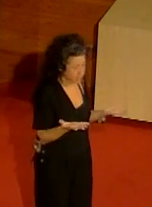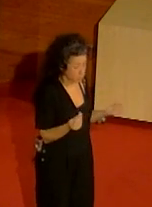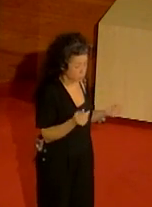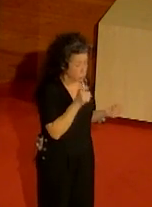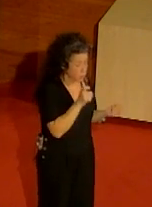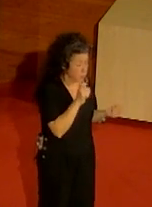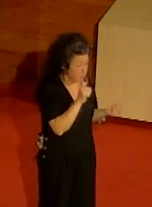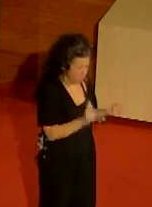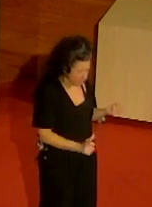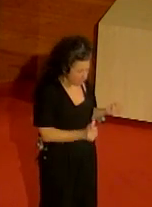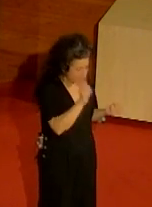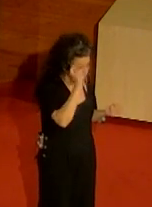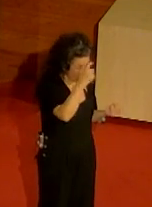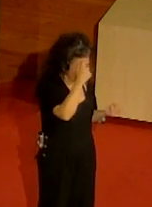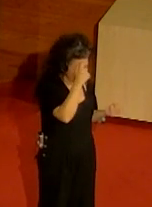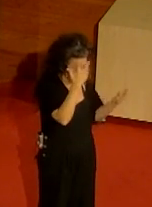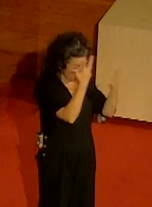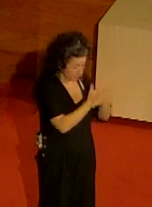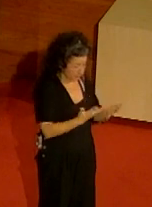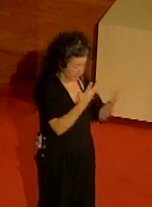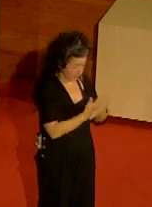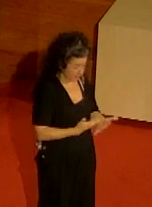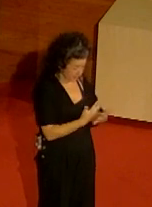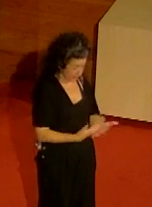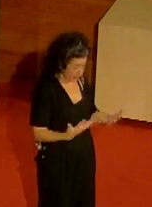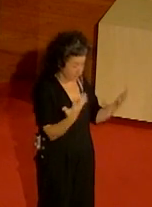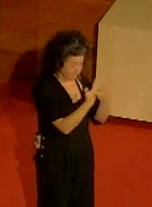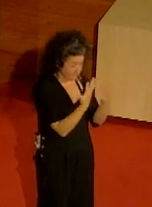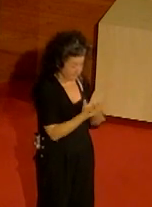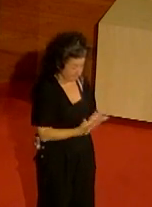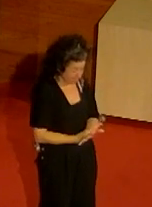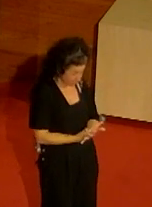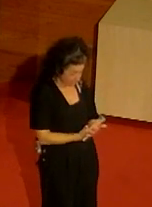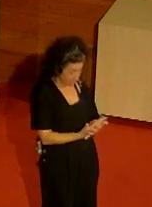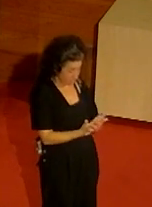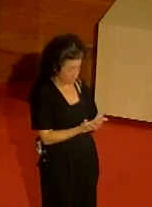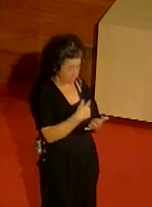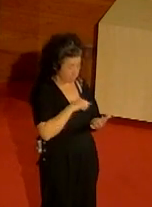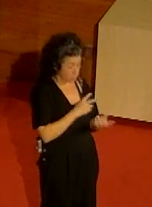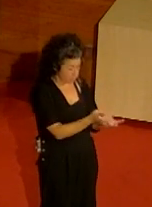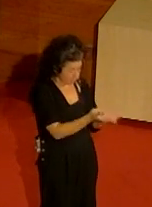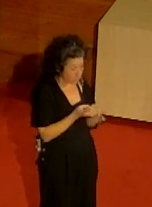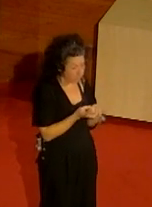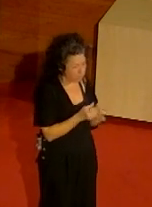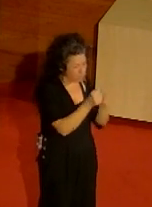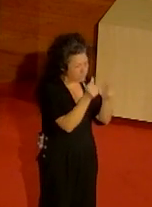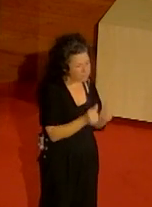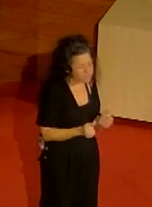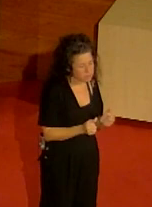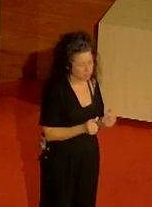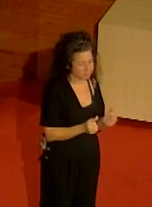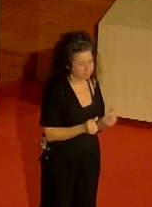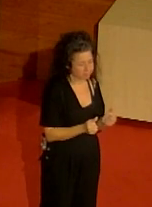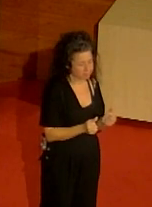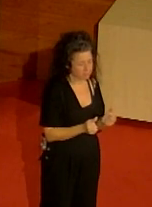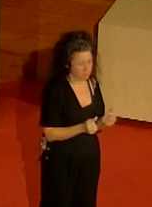muchos conceptos, muchas ideas que están mezcladas y que, si os fijáis, nos llegan de una forma que la gente no puede